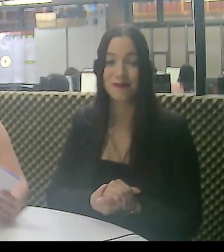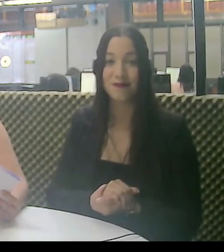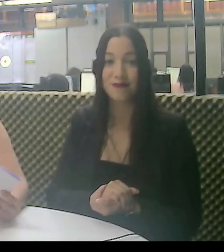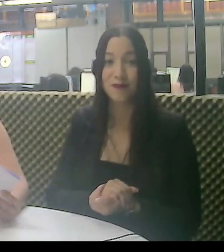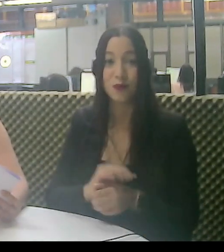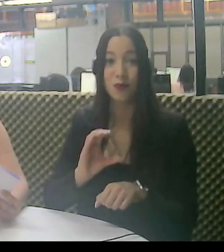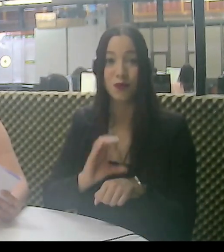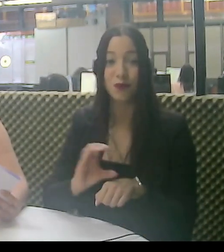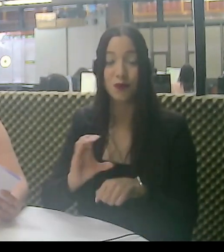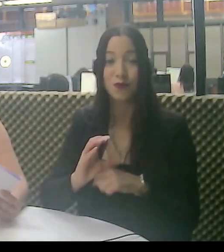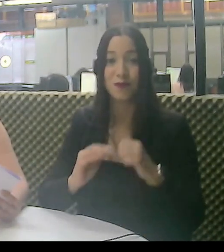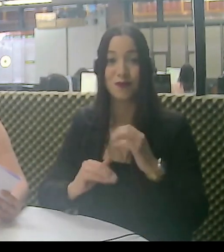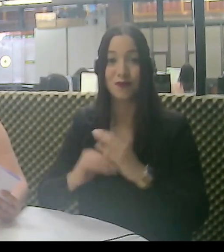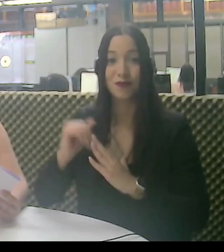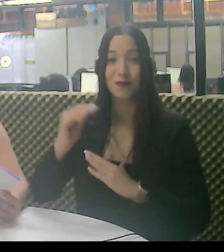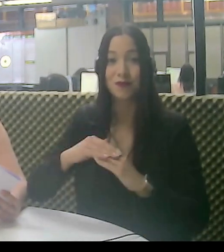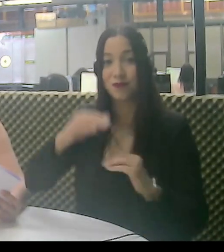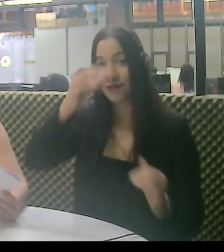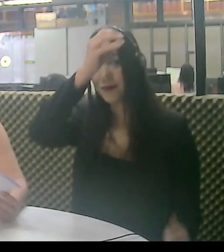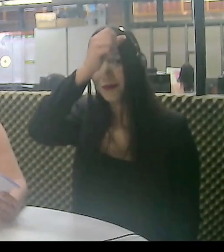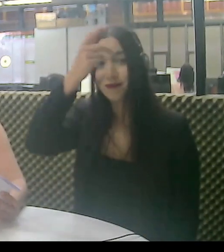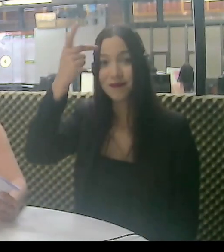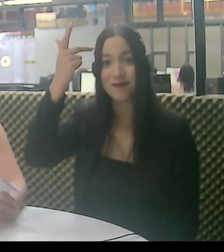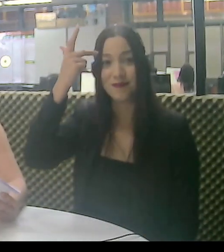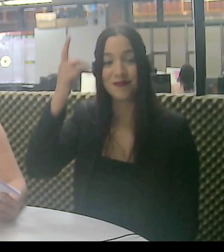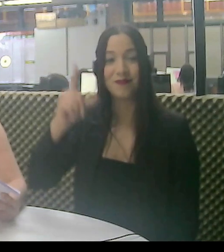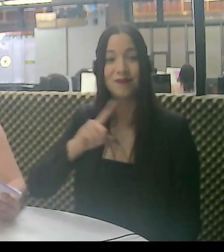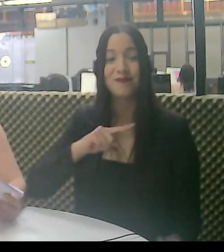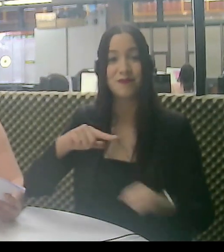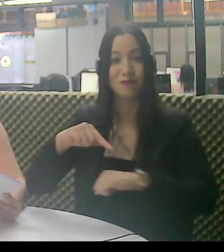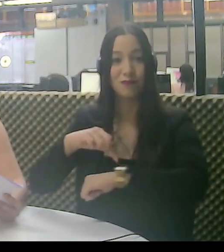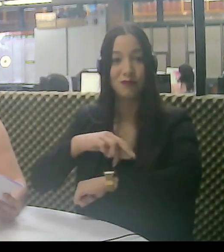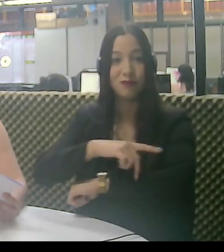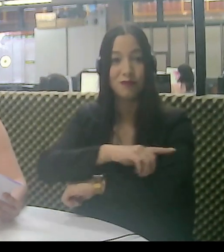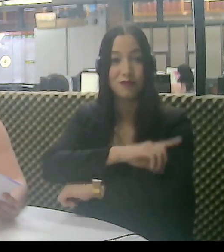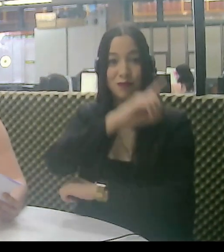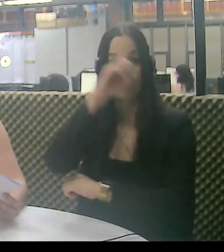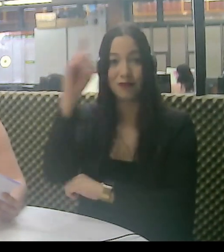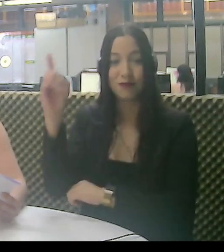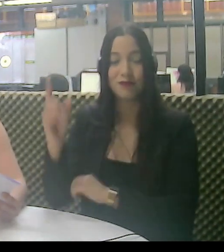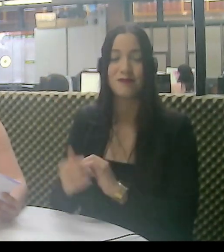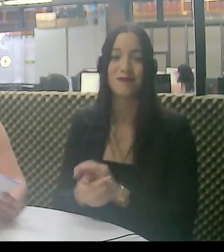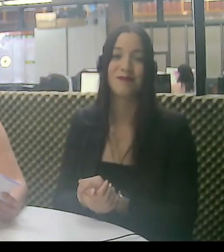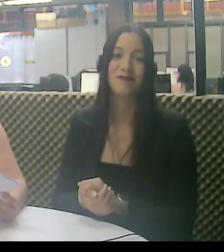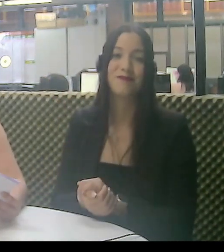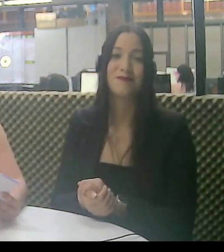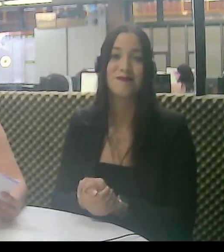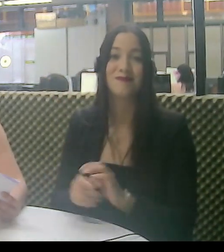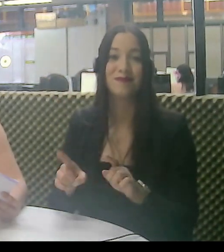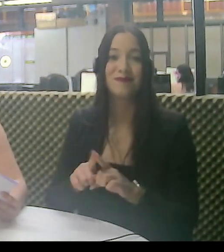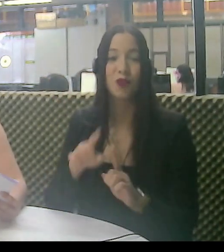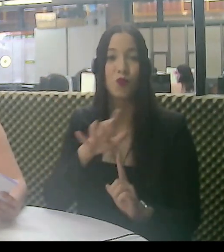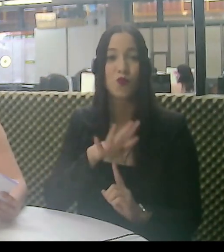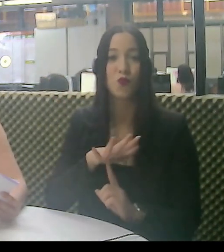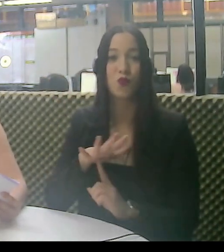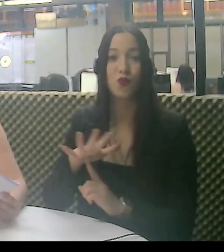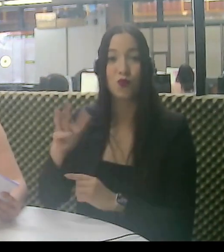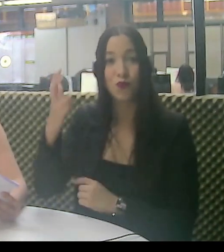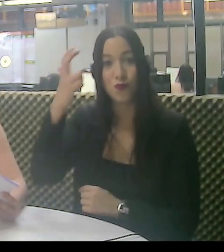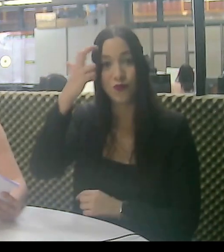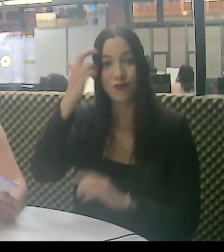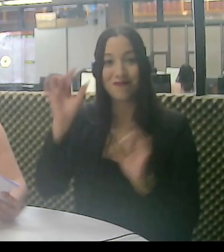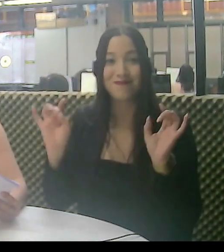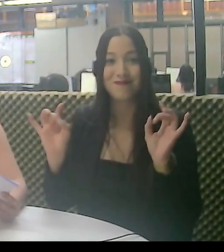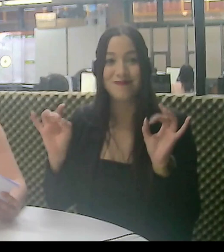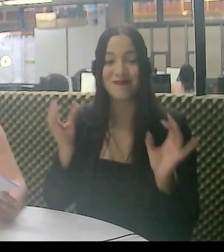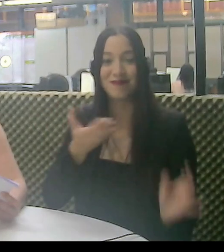cursos profissionalizantes da prefeitura participam do Fashion Day e ainda beira da cultura edição